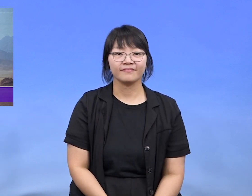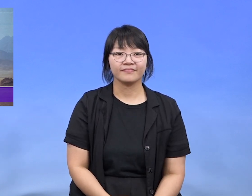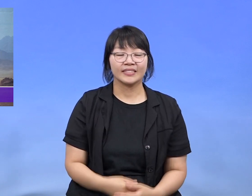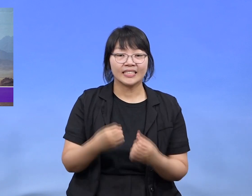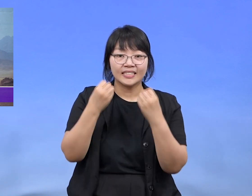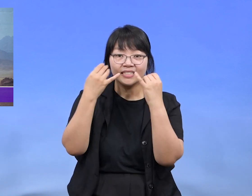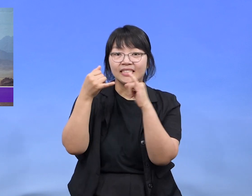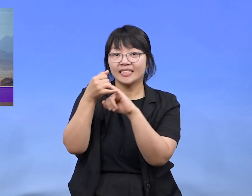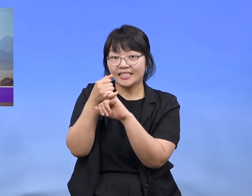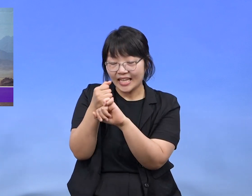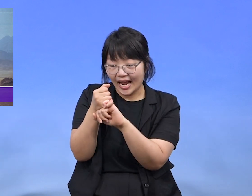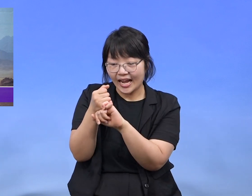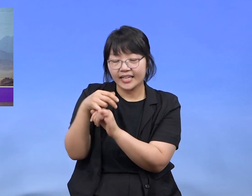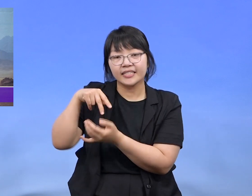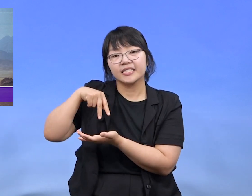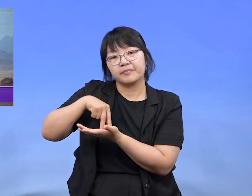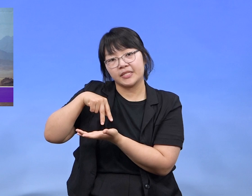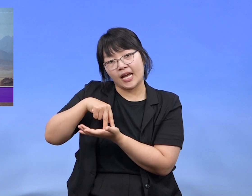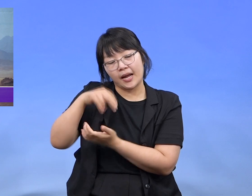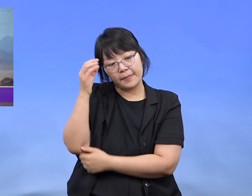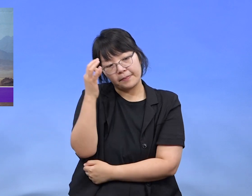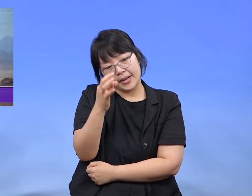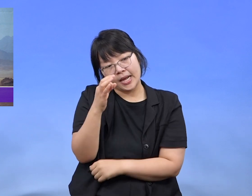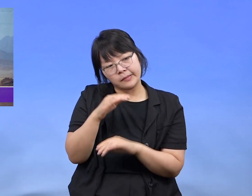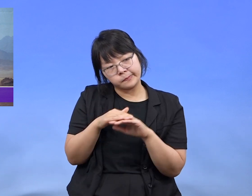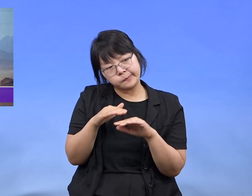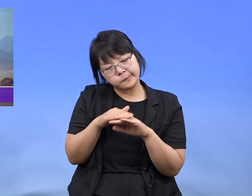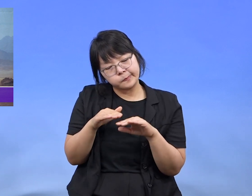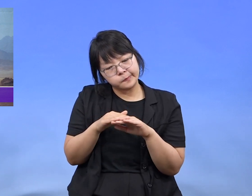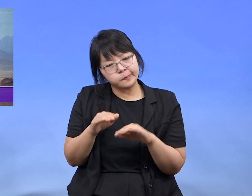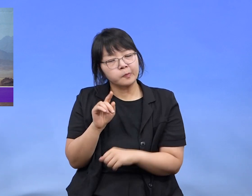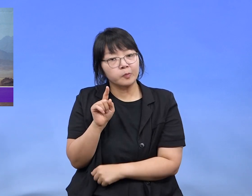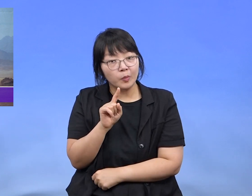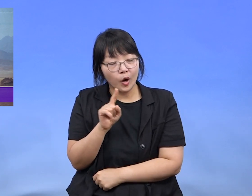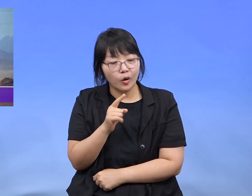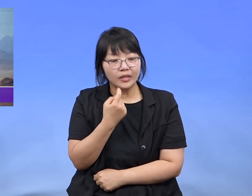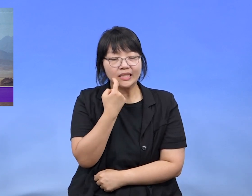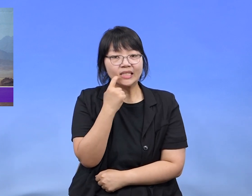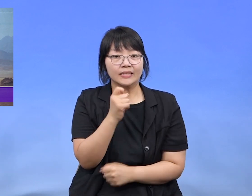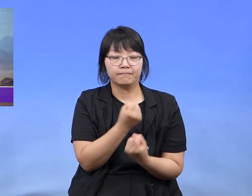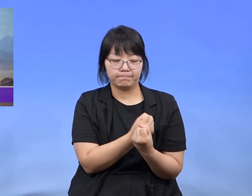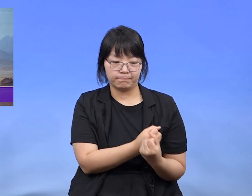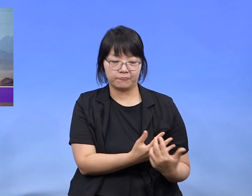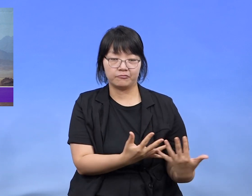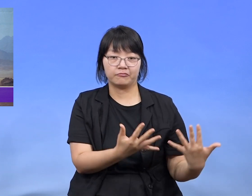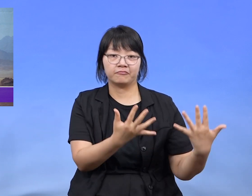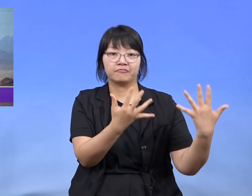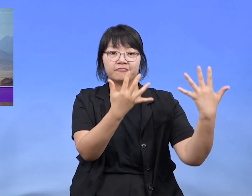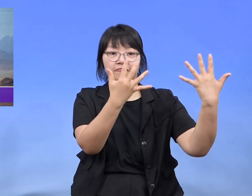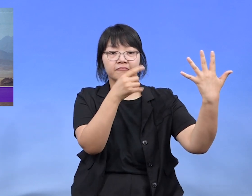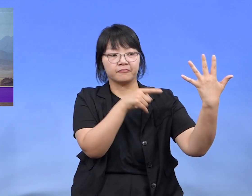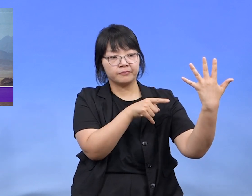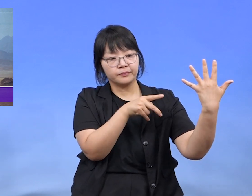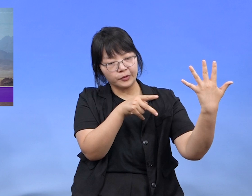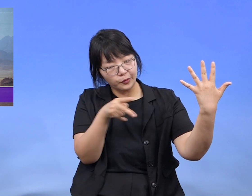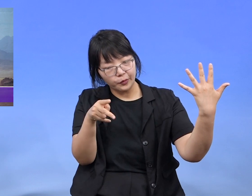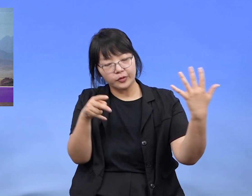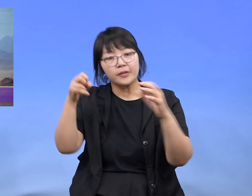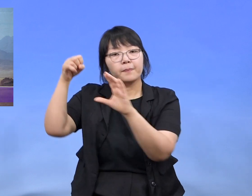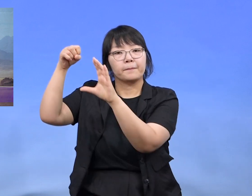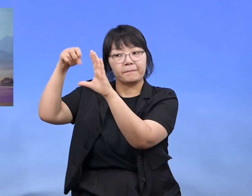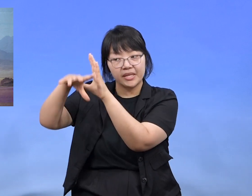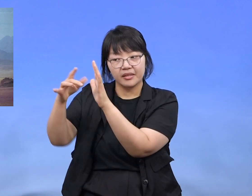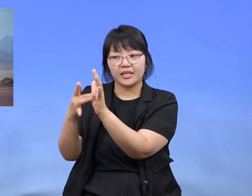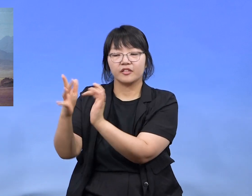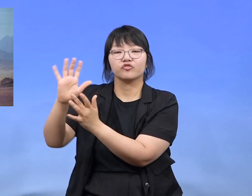신약 성경적 관점에서 보자면 이미 말씀드린 것처럼 금초대는 빛 대신 예수